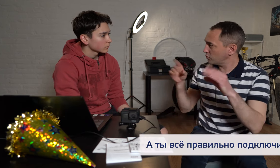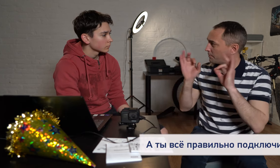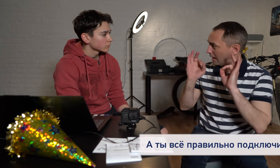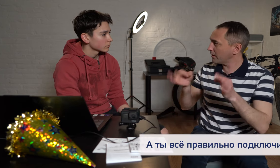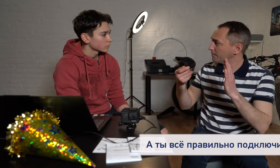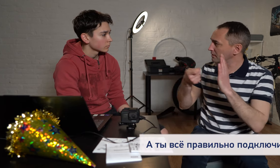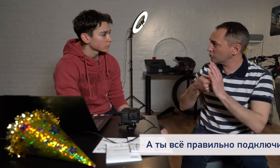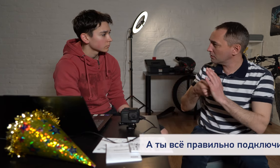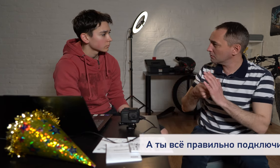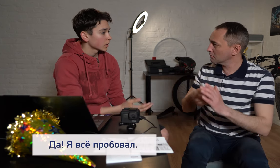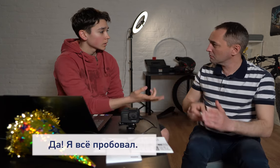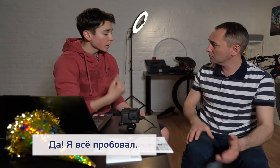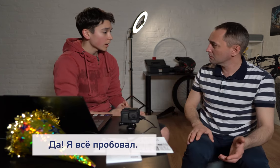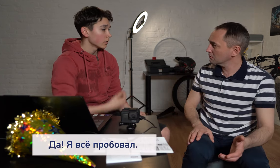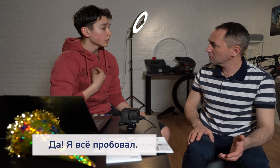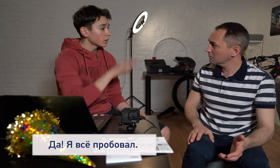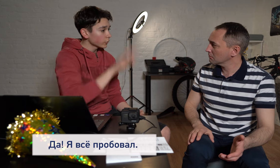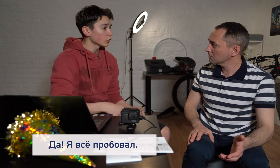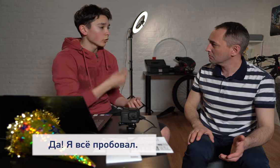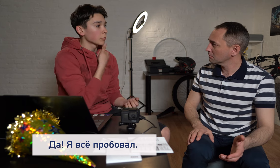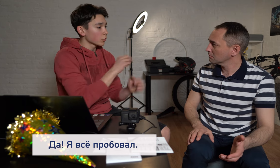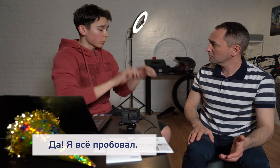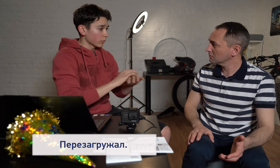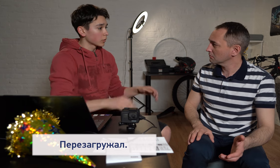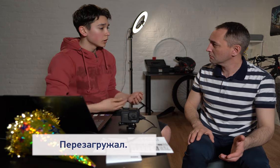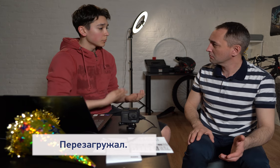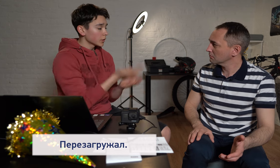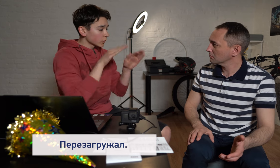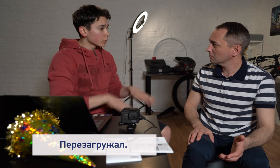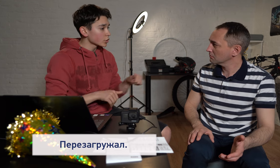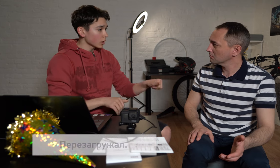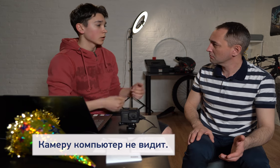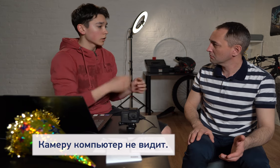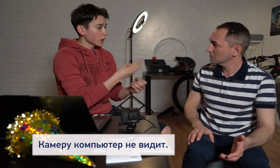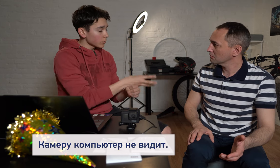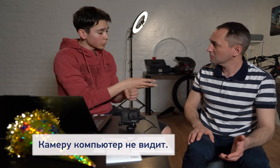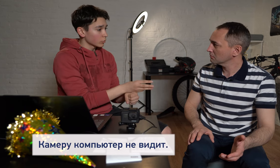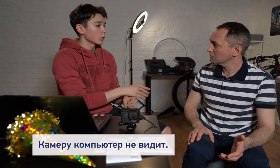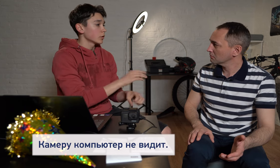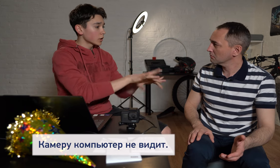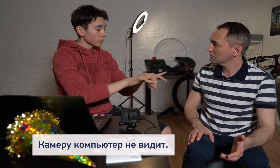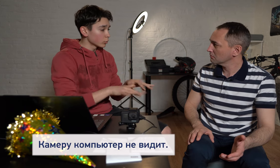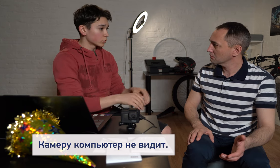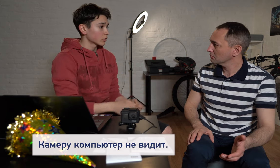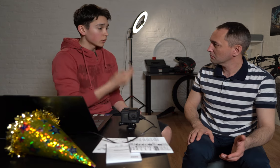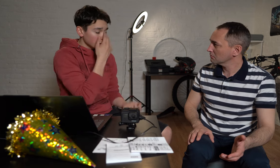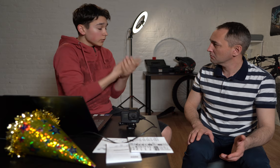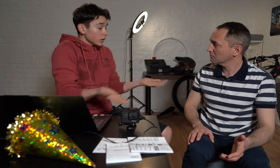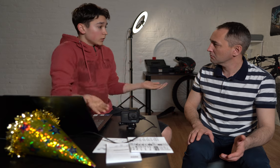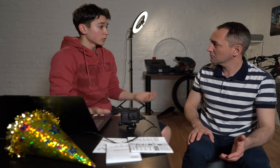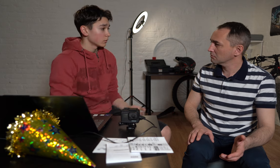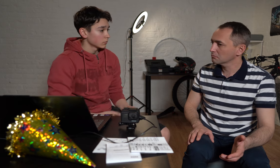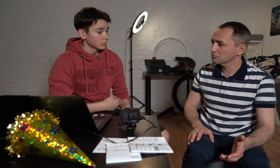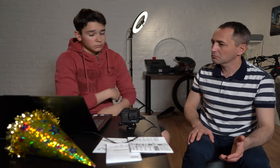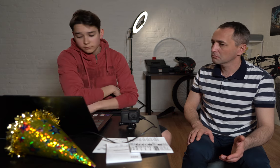А ты все правильно подключил? Да, я все пробовал, перезагружал. Камеру компьютер не